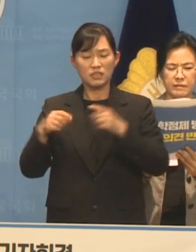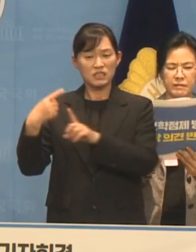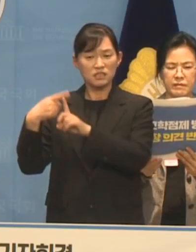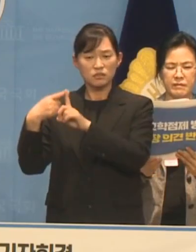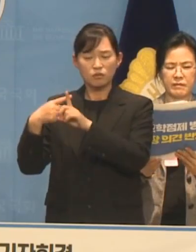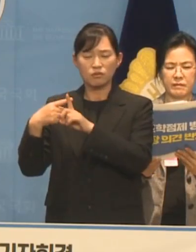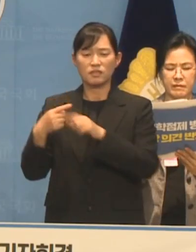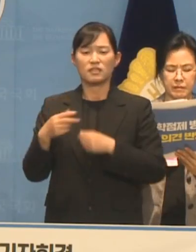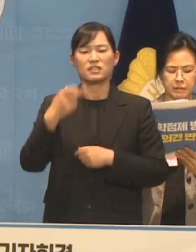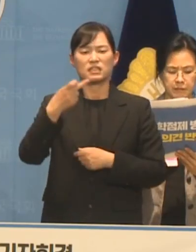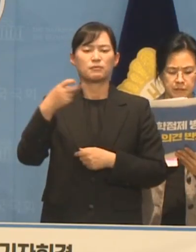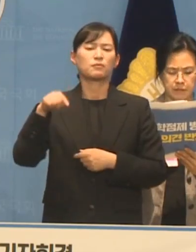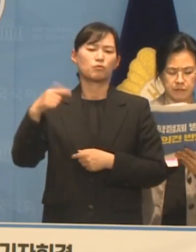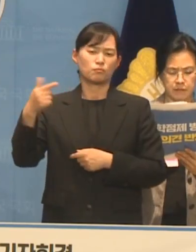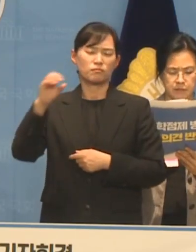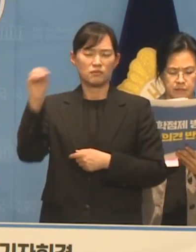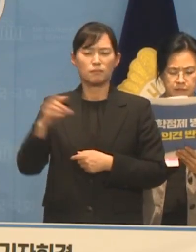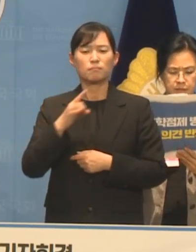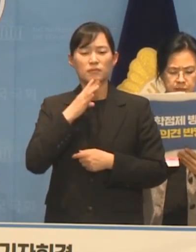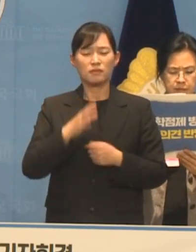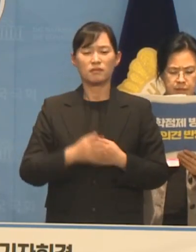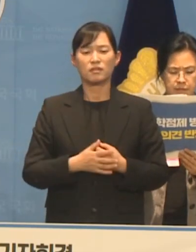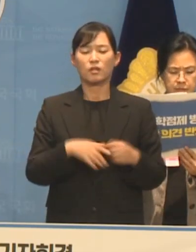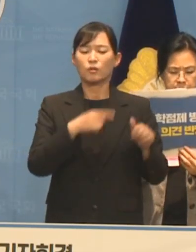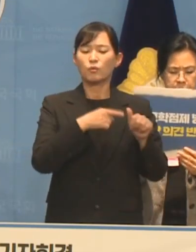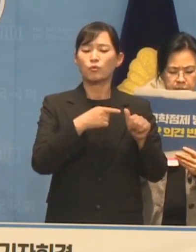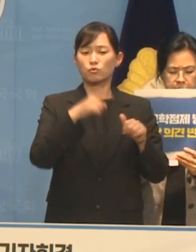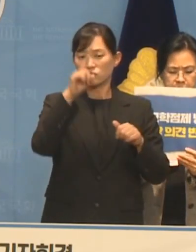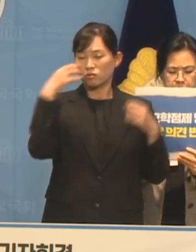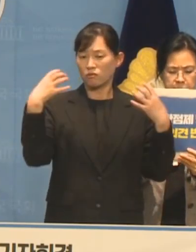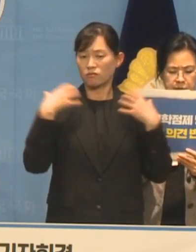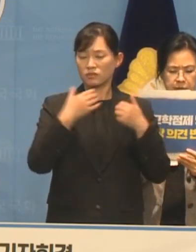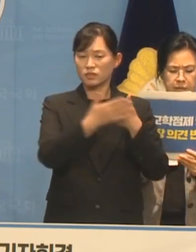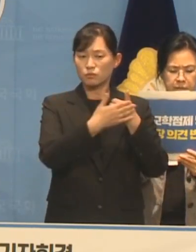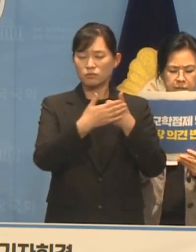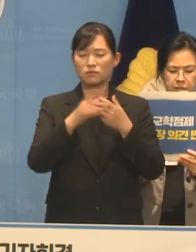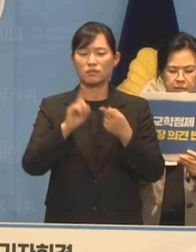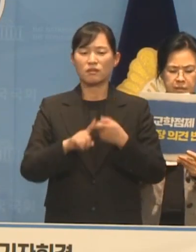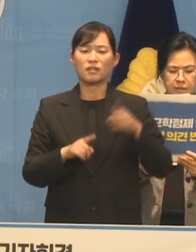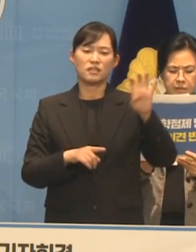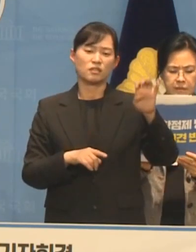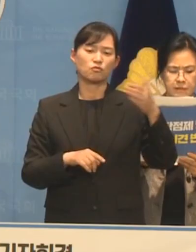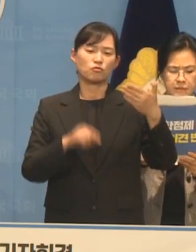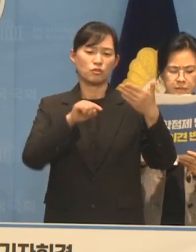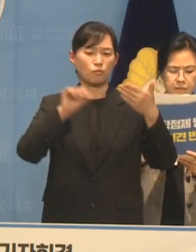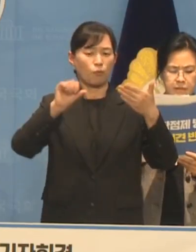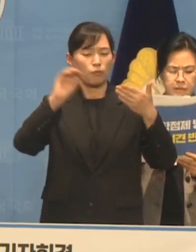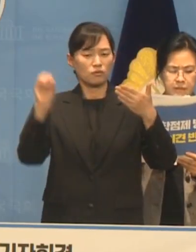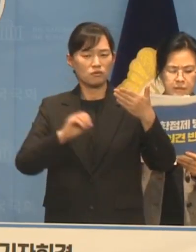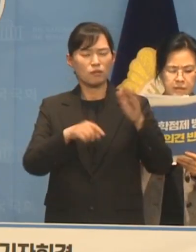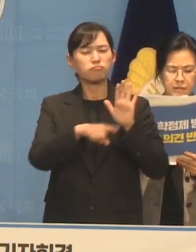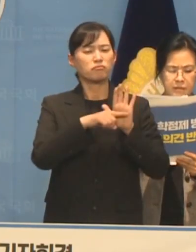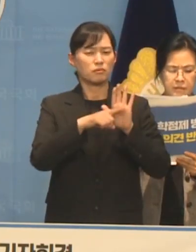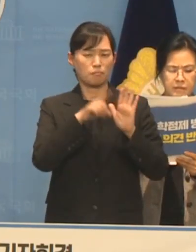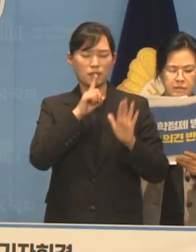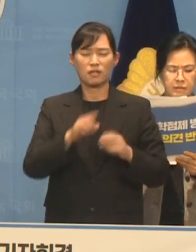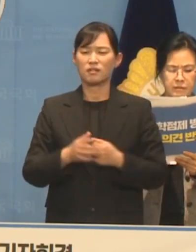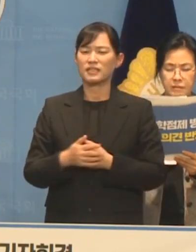긍정응답은 12.6%에 그쳤습니다. 교육청 지원에 대해서도 49.5%가 부정적으로